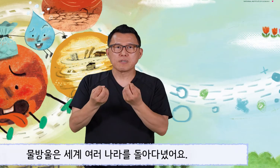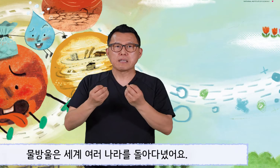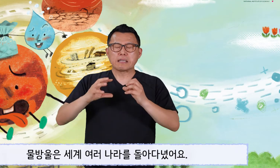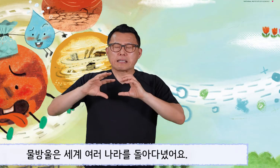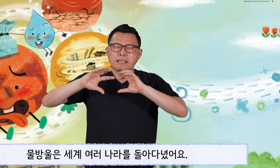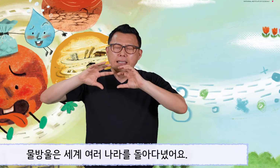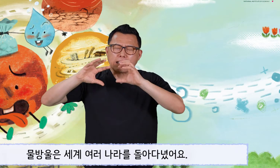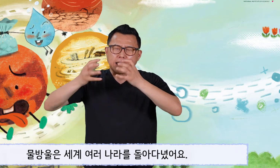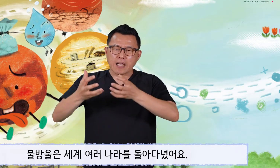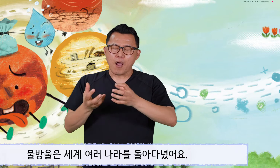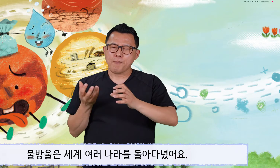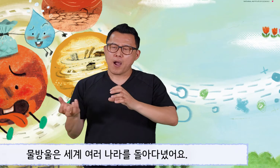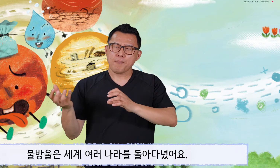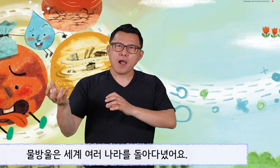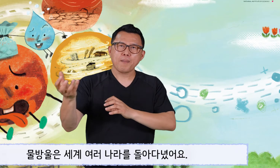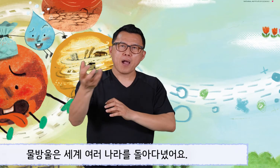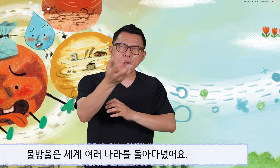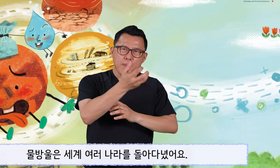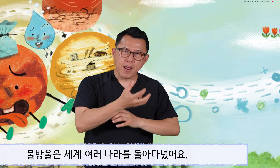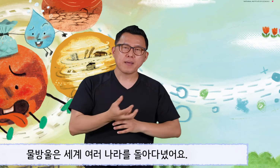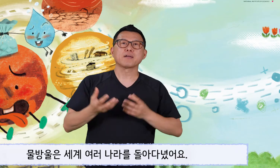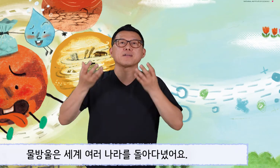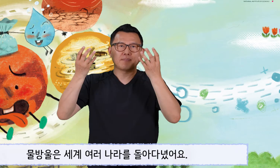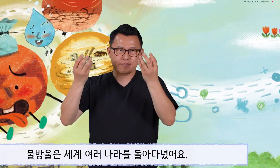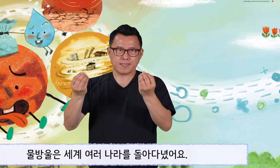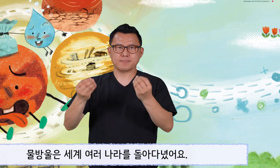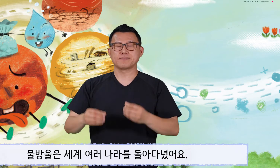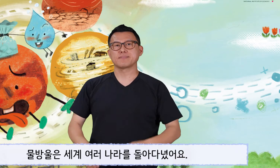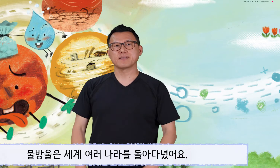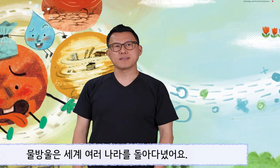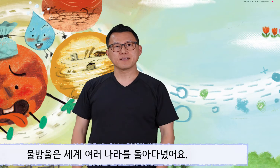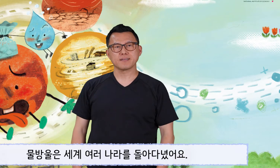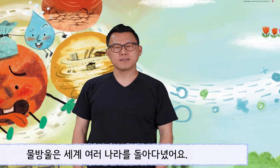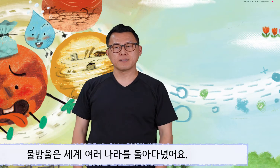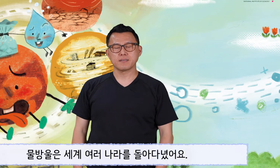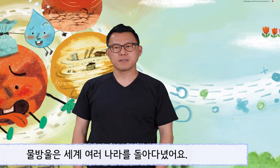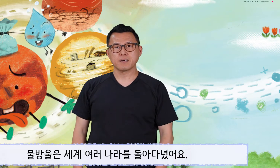물방울은 세계 여러 나라를 돌아다녔어요.